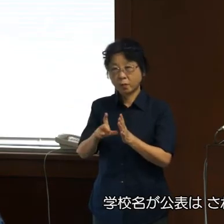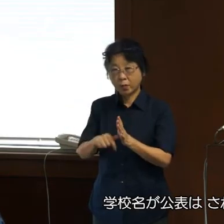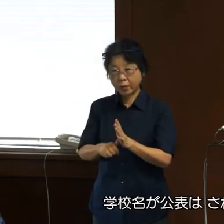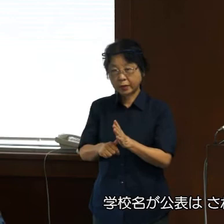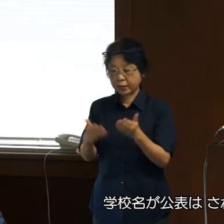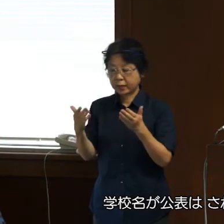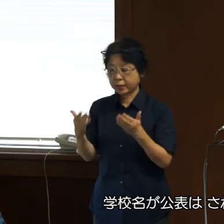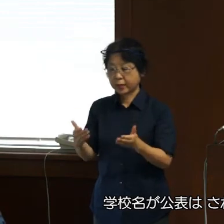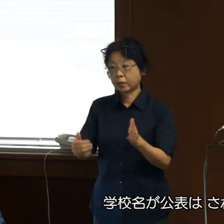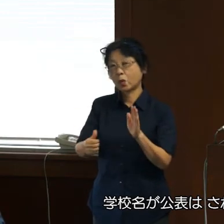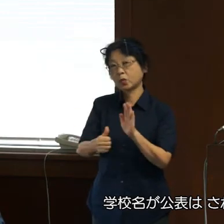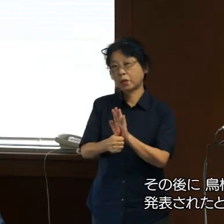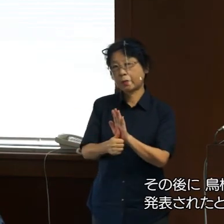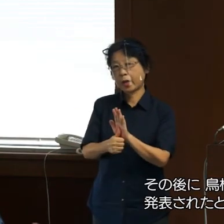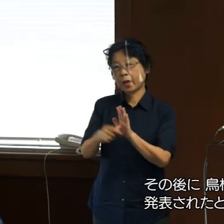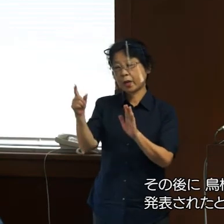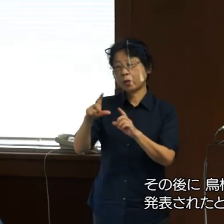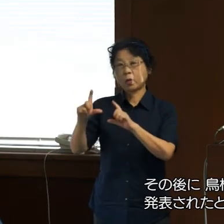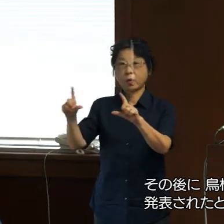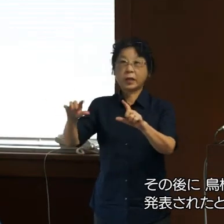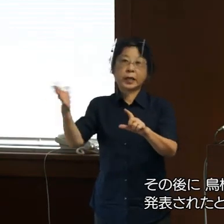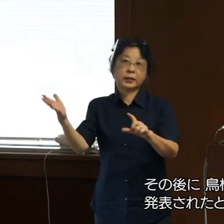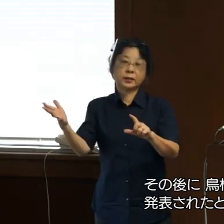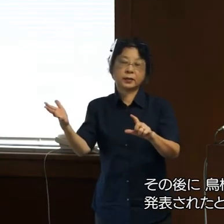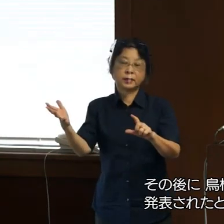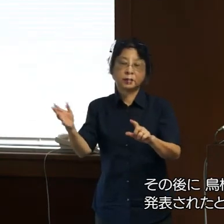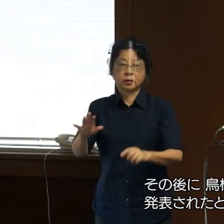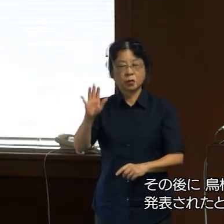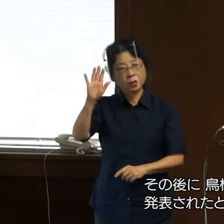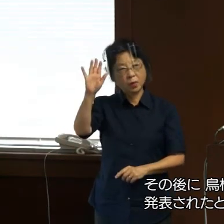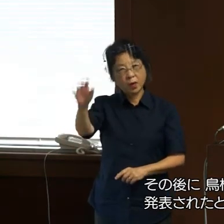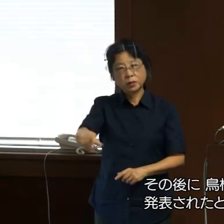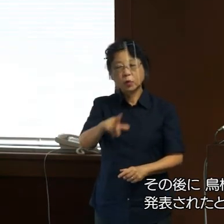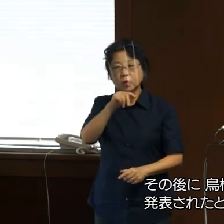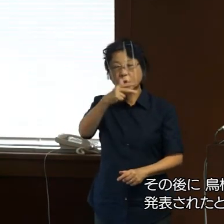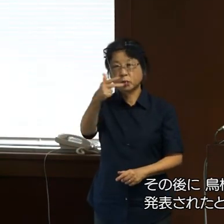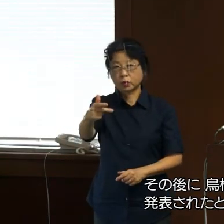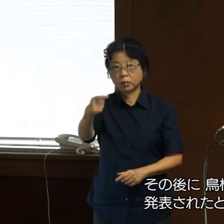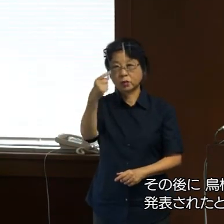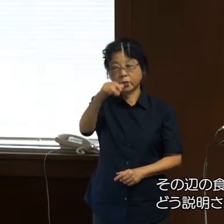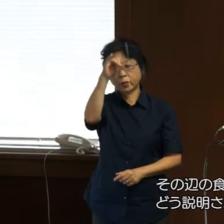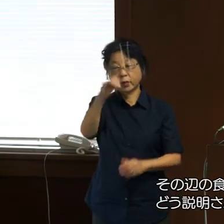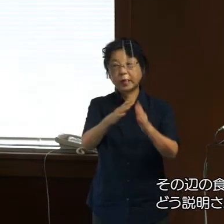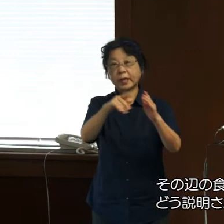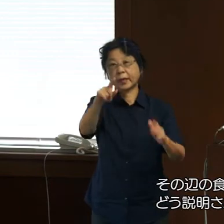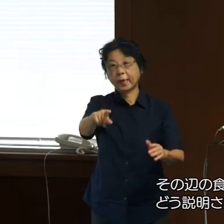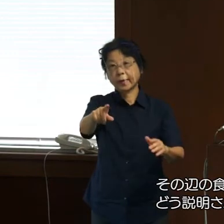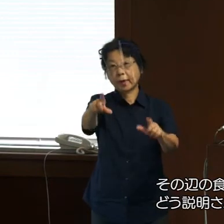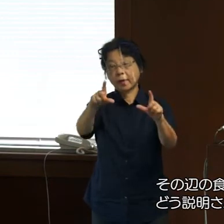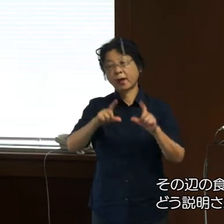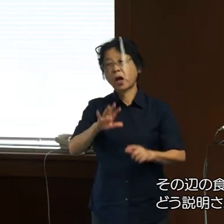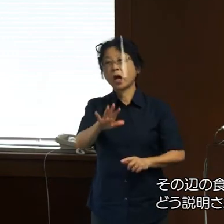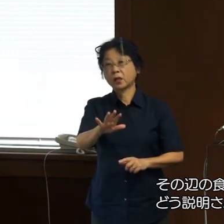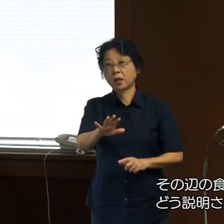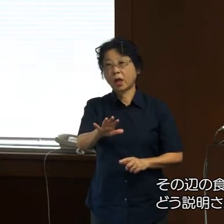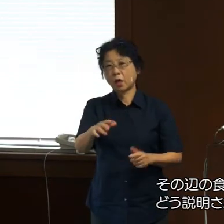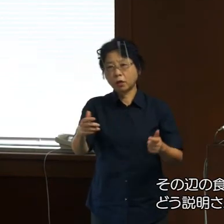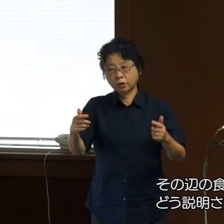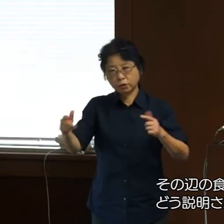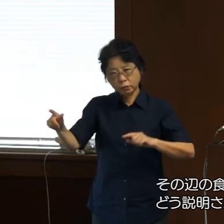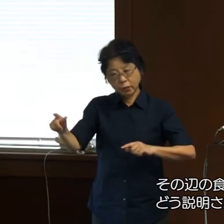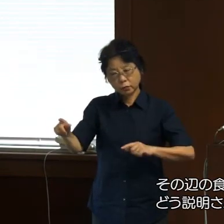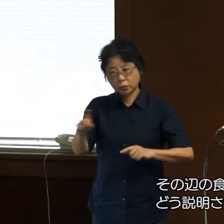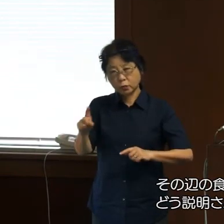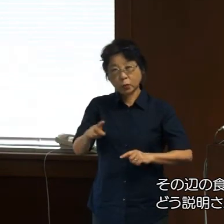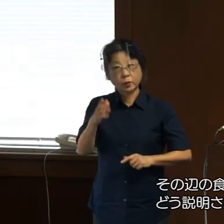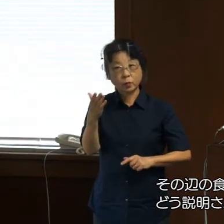はされなかったじゃないですか。でその後に鳥栖市の教育委員会が発表されたと思うんですけど、その辺のなんかこう食い違いというのはどう説明